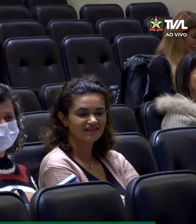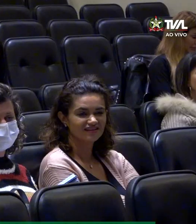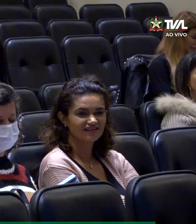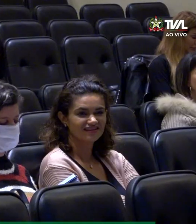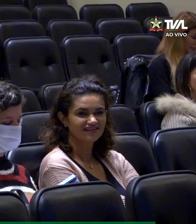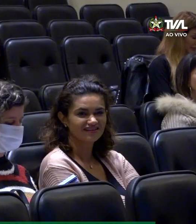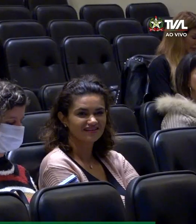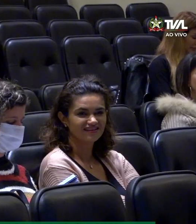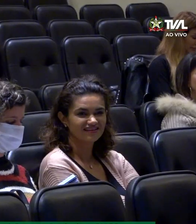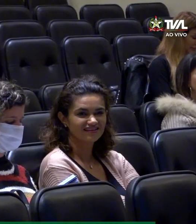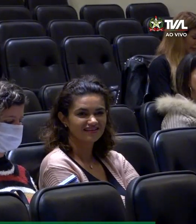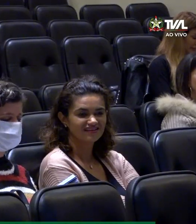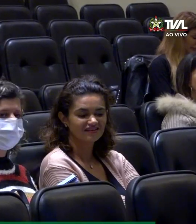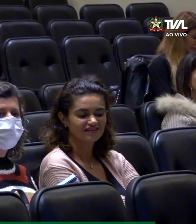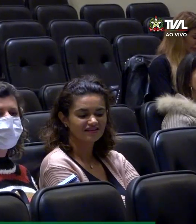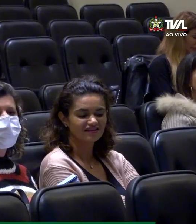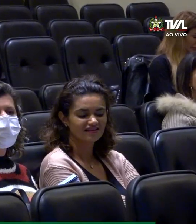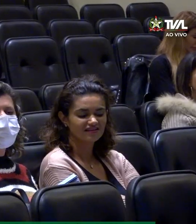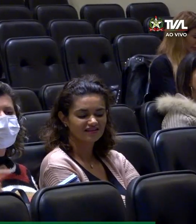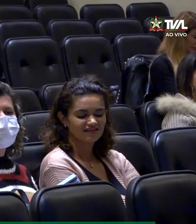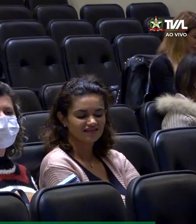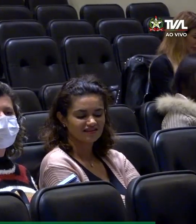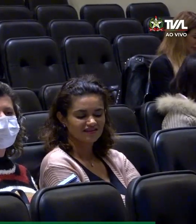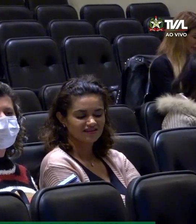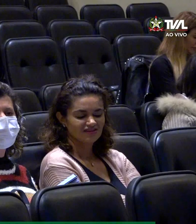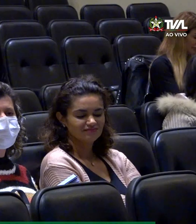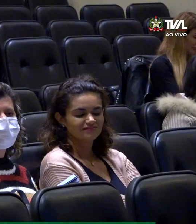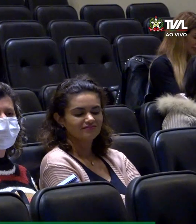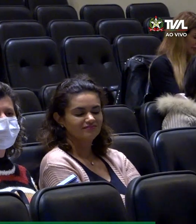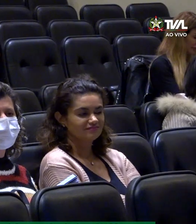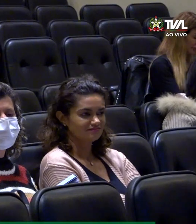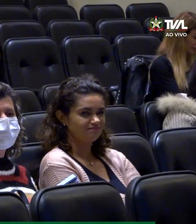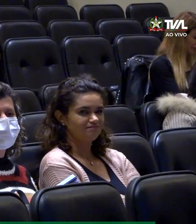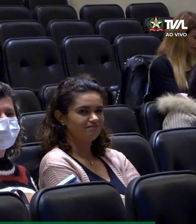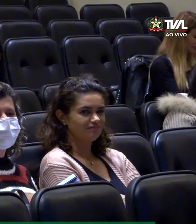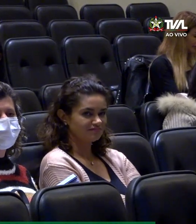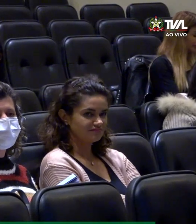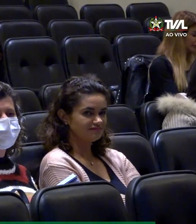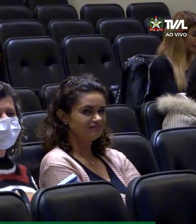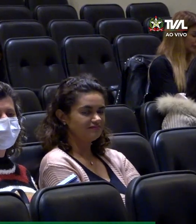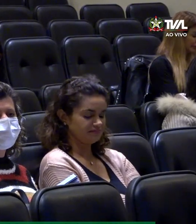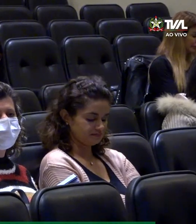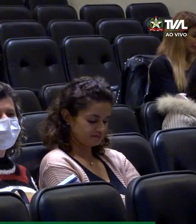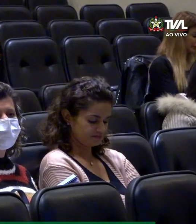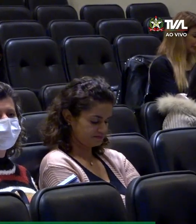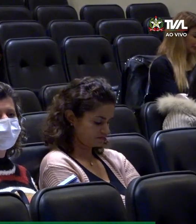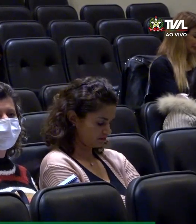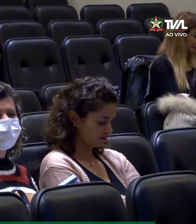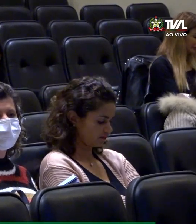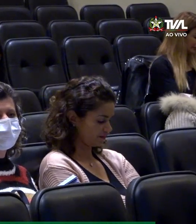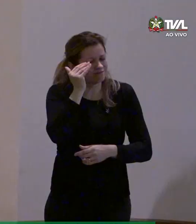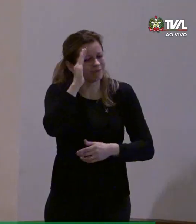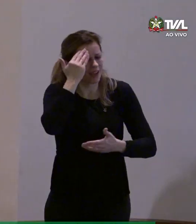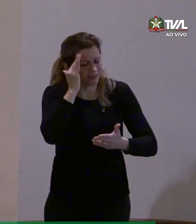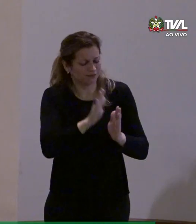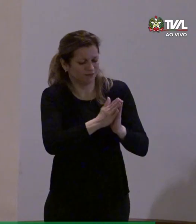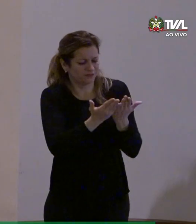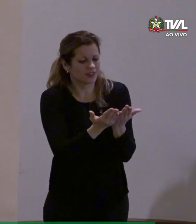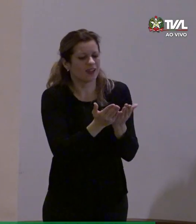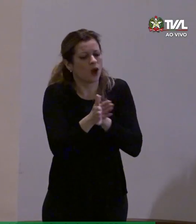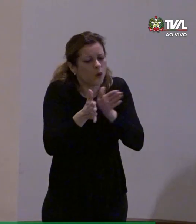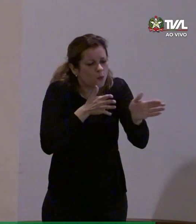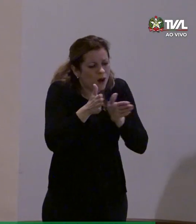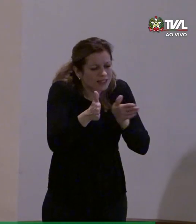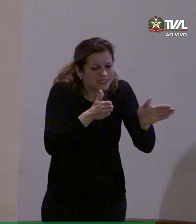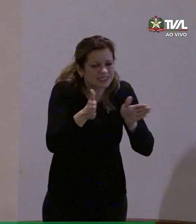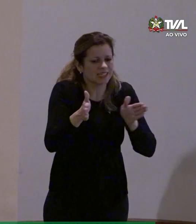rápido tá e o acesso é o que o poder público precisa fazer cada vez mais é o acesso